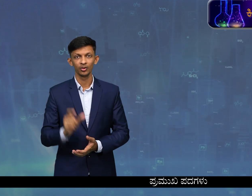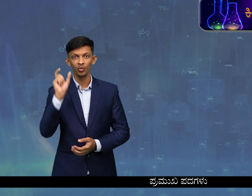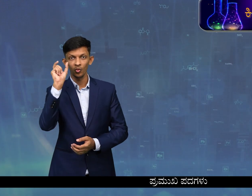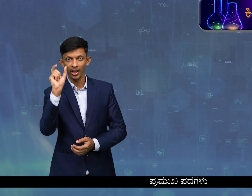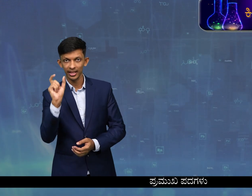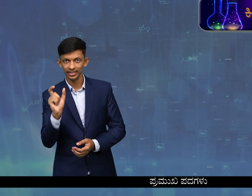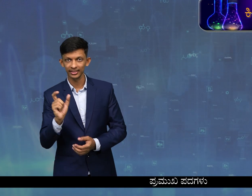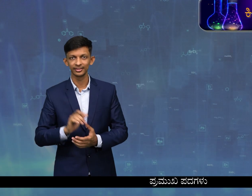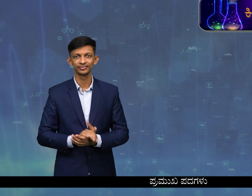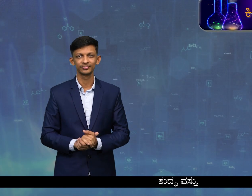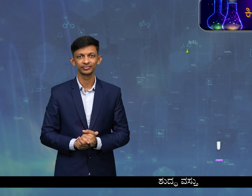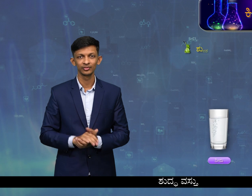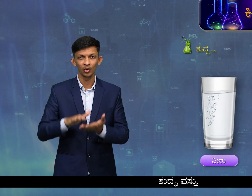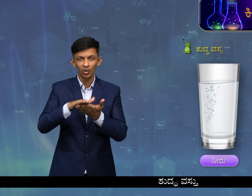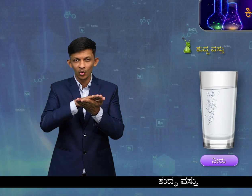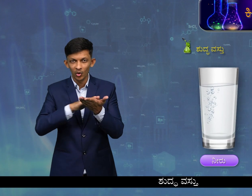ಪ್ರಮುಖ ಪದಗಳು: ಶುದ್ಧ ವಸ್ತು.